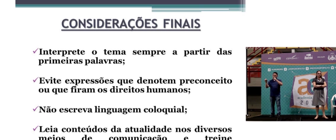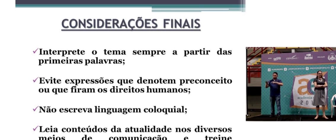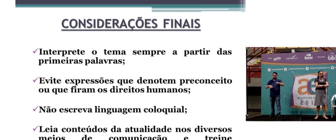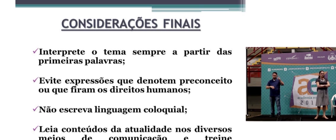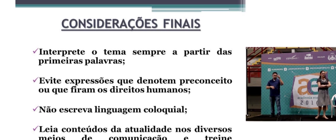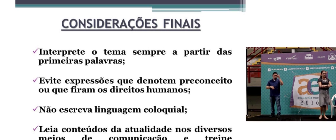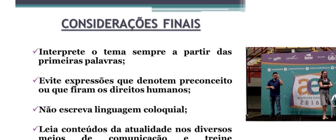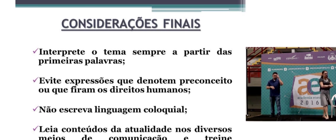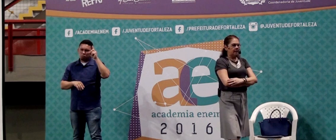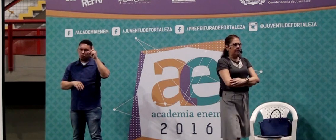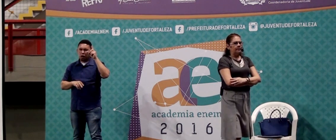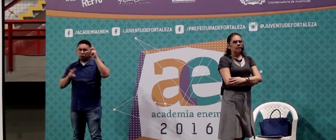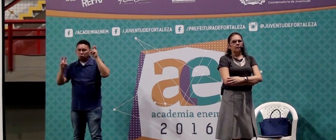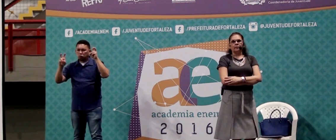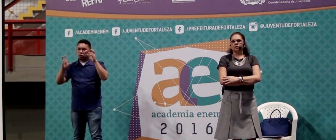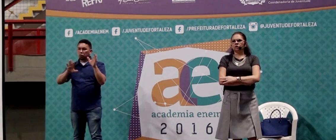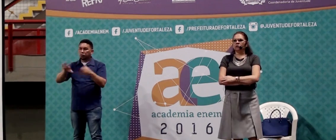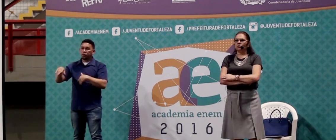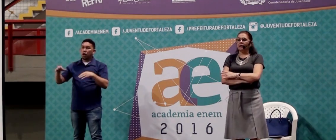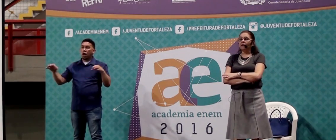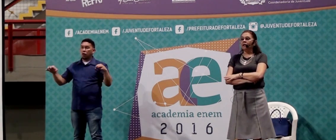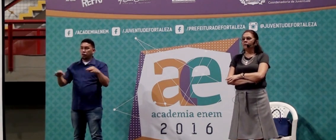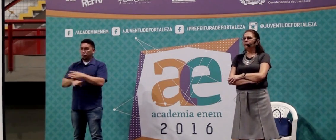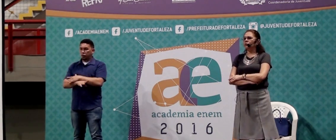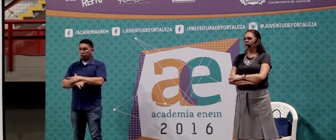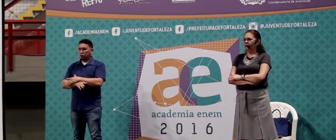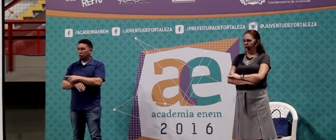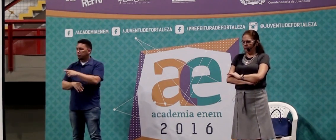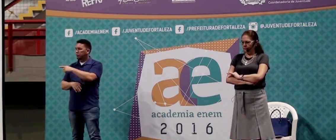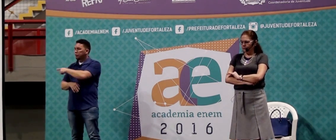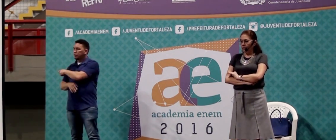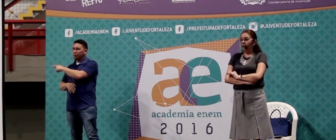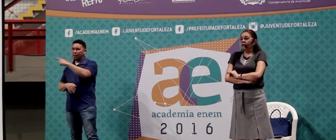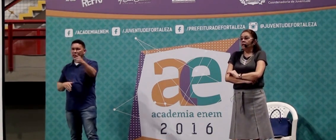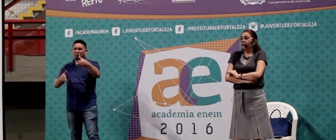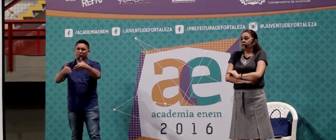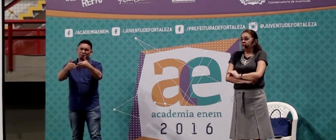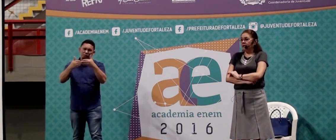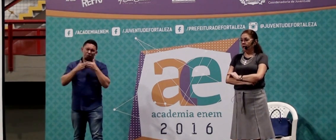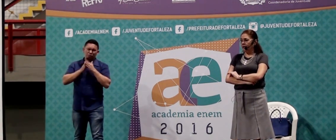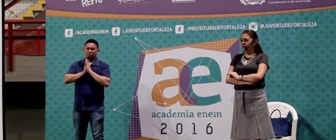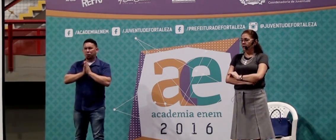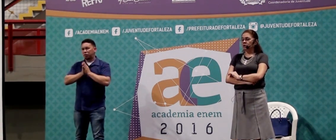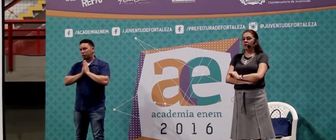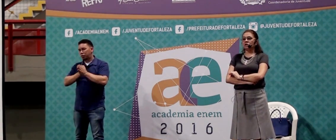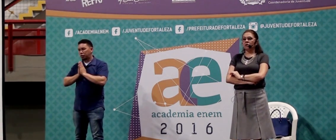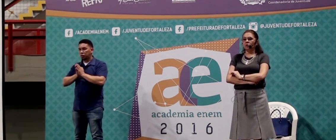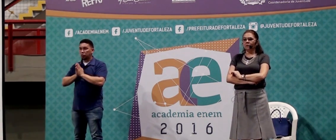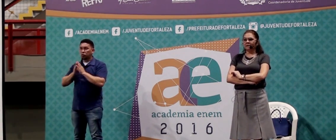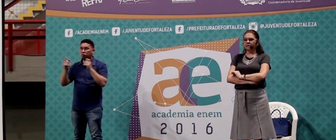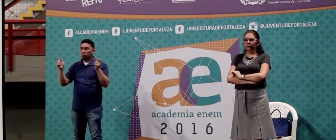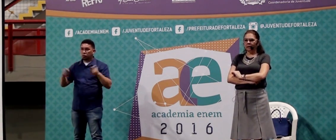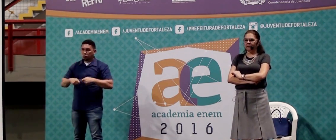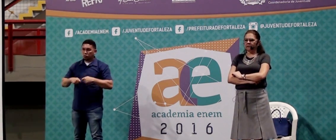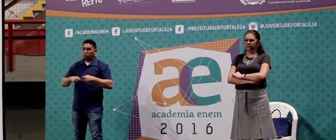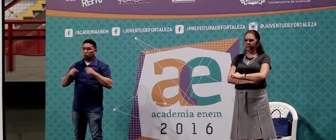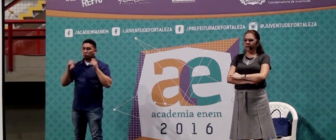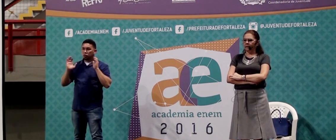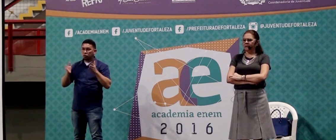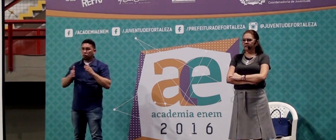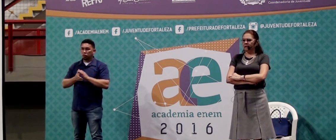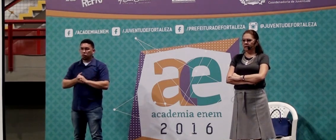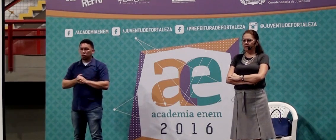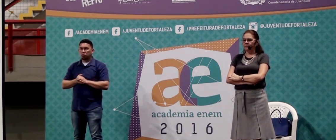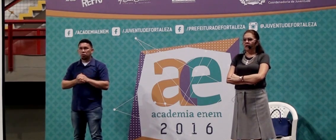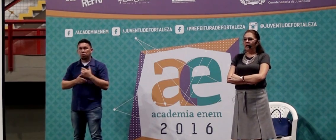Eu gostaria de encerrar pedindo a quem puder, quem quiser, já chegou às bancas na